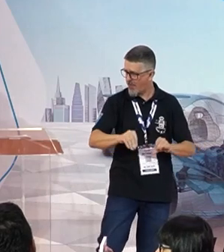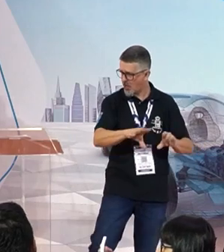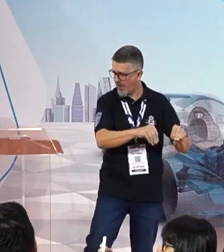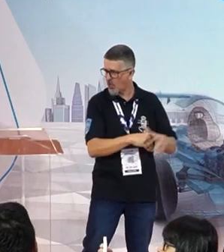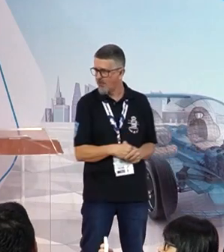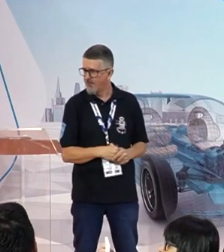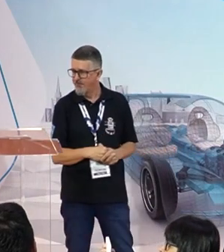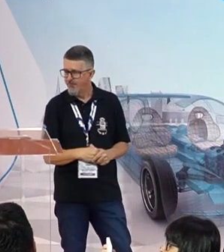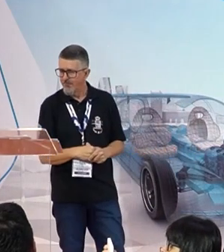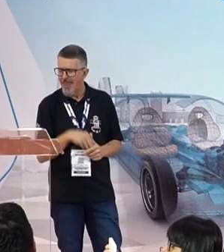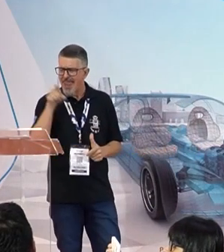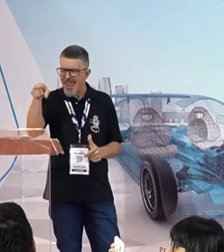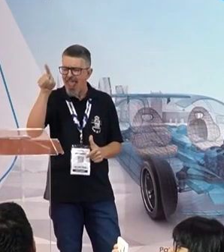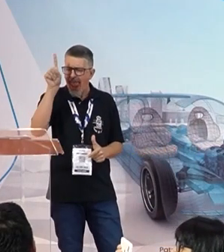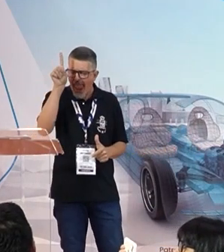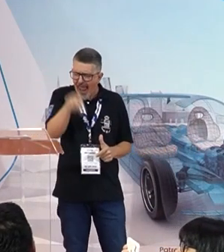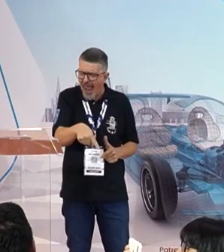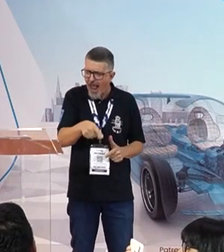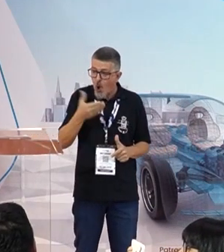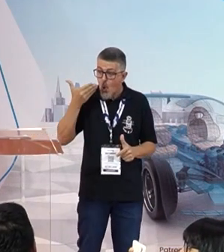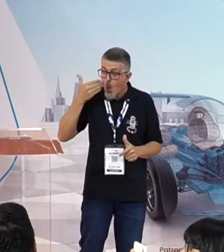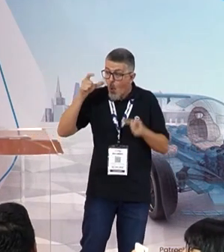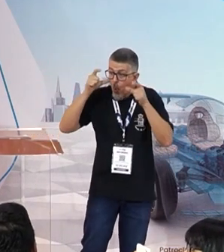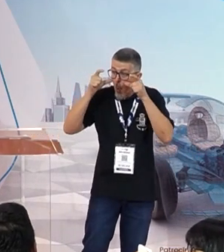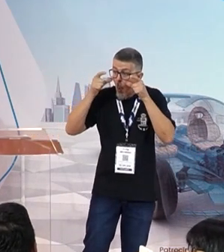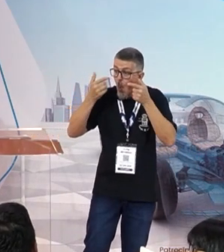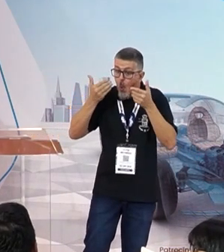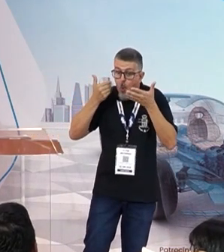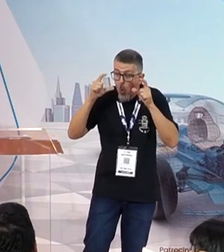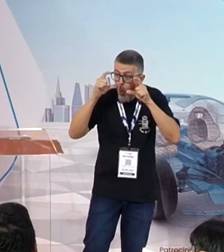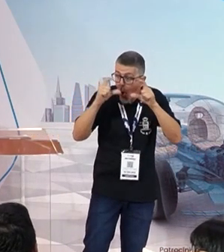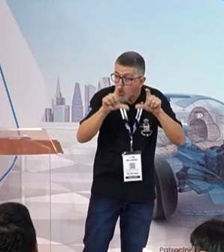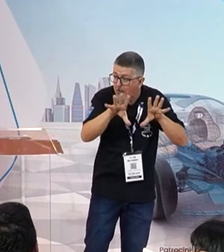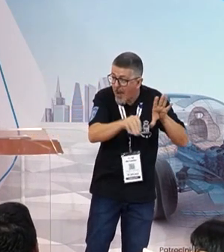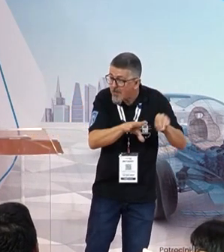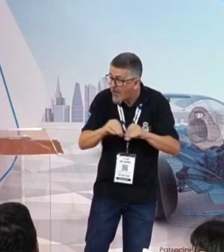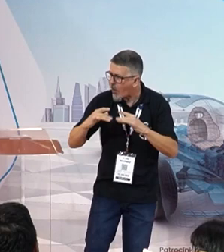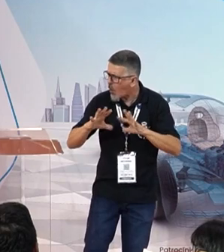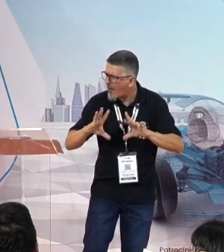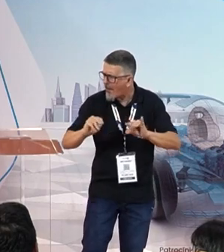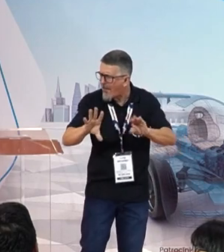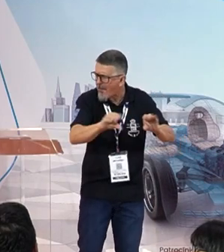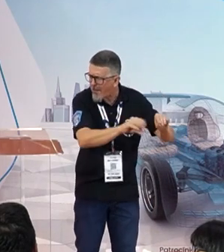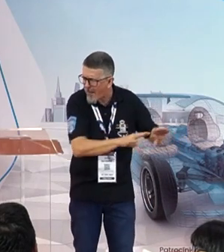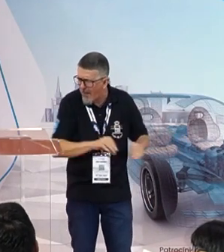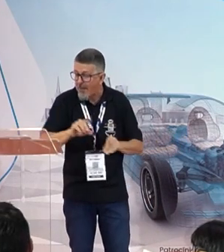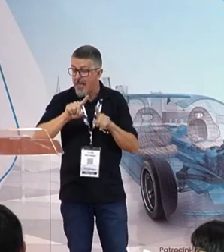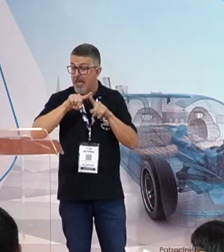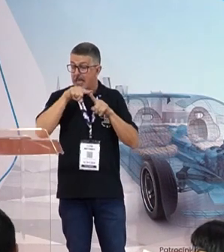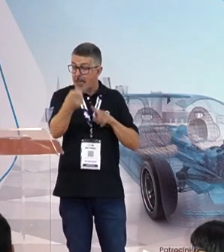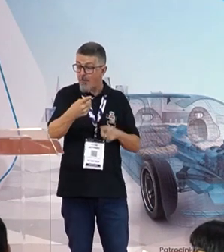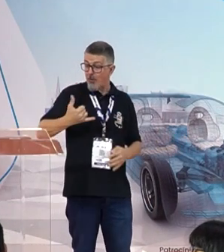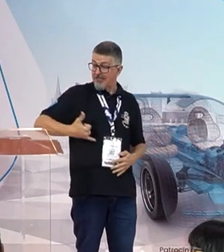começou, então, mexendo nesses motores de verdade. E ele foi muito curioso com tudo isso.